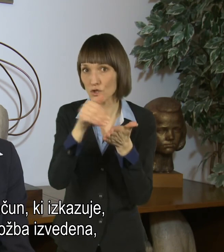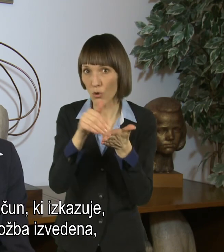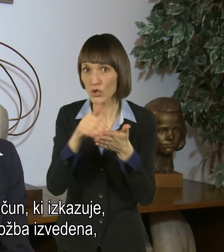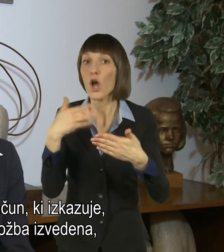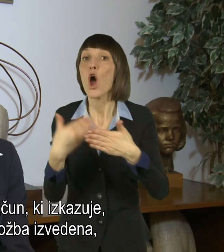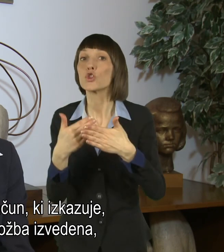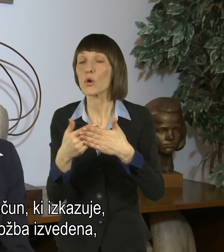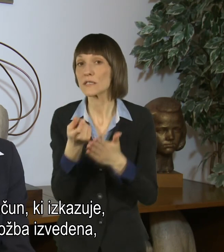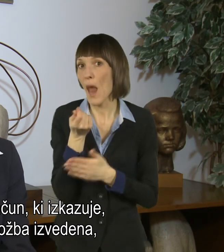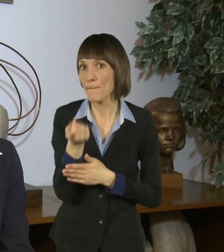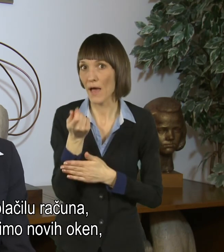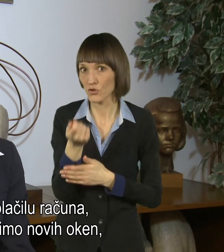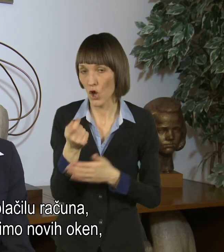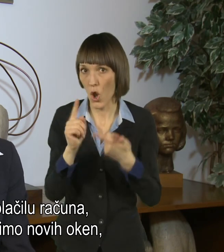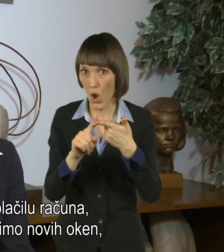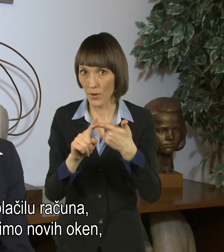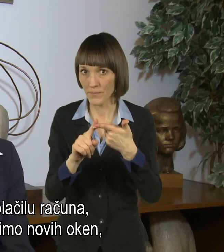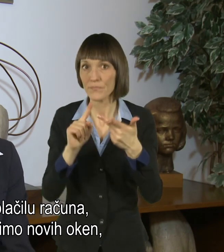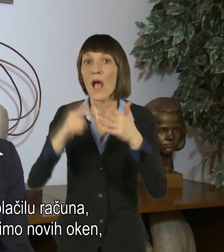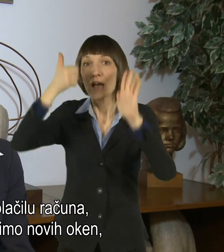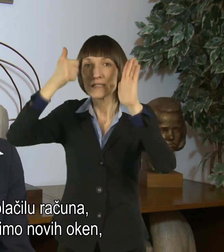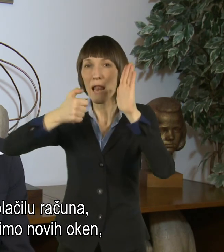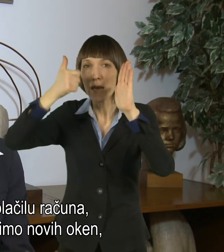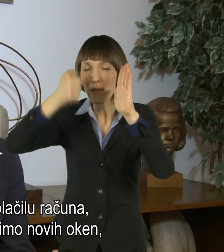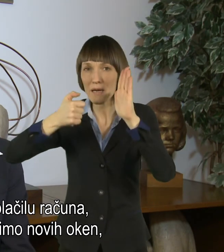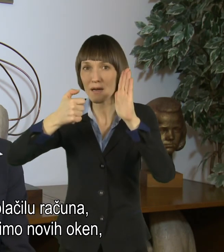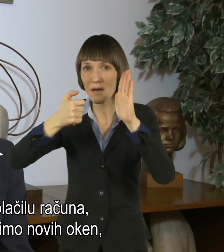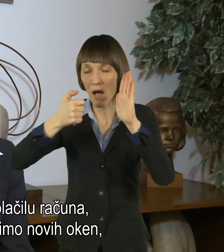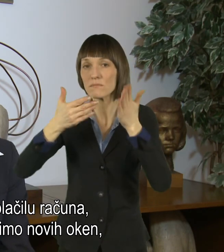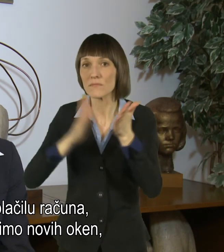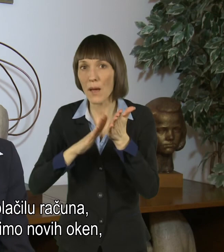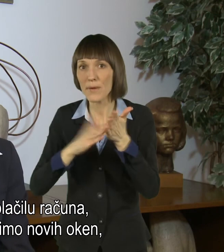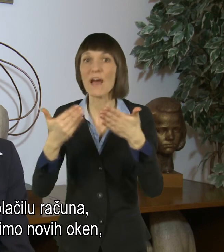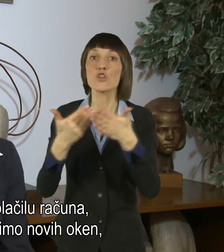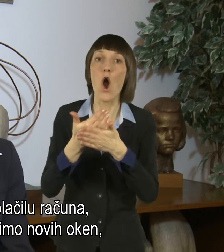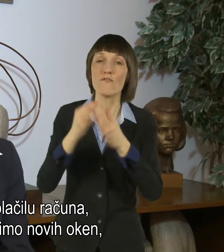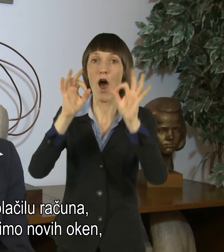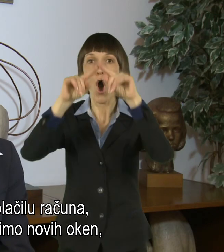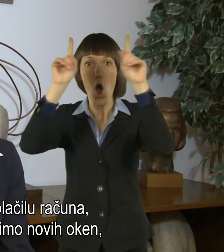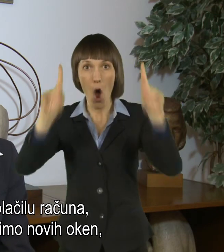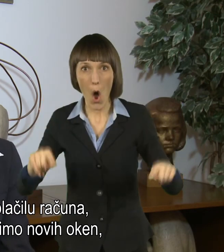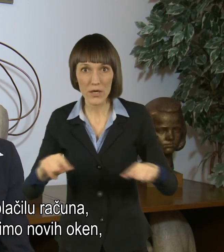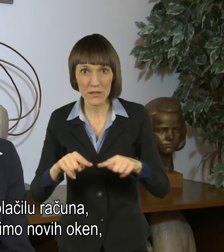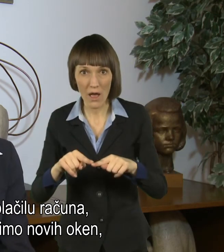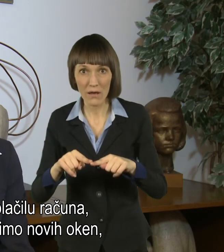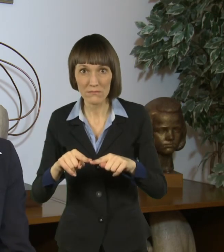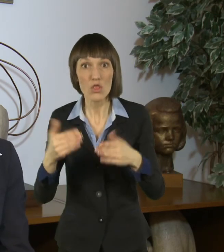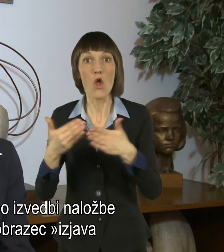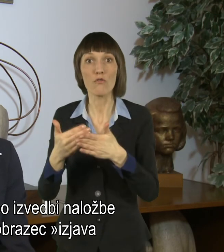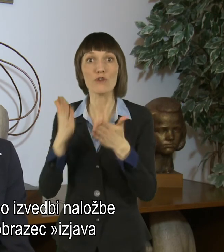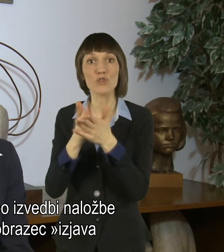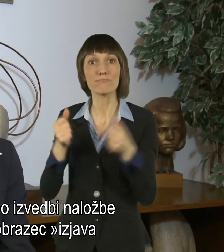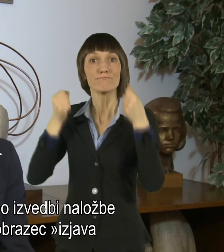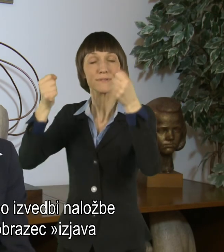bila naložba izvedena, dokazilo o plačilu tega računa, fotografije, torej v tem primeru recimo novih oken,